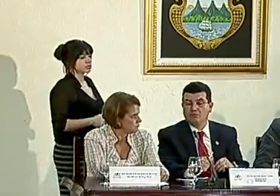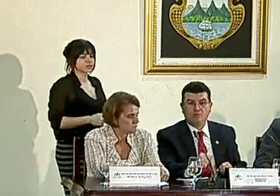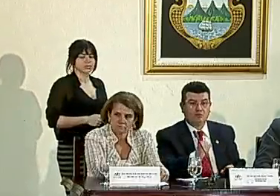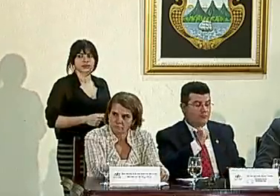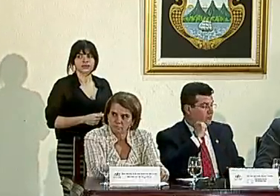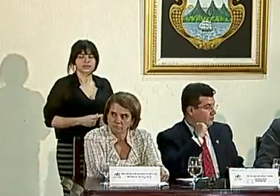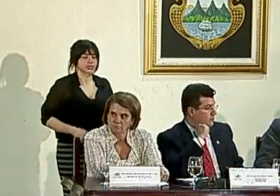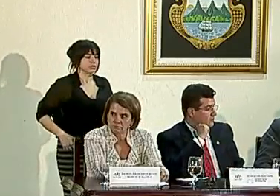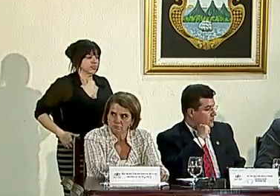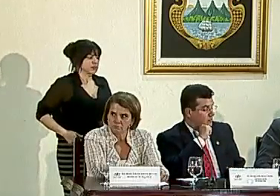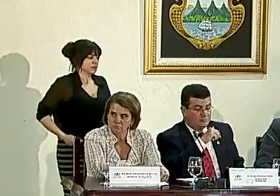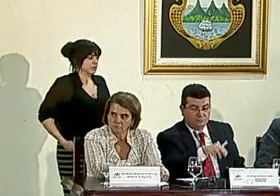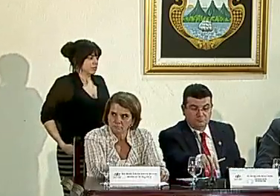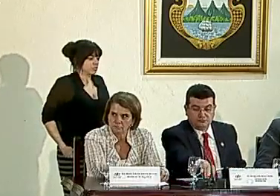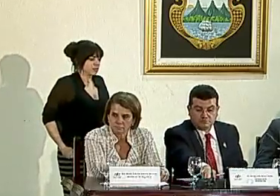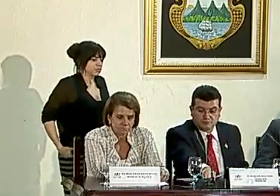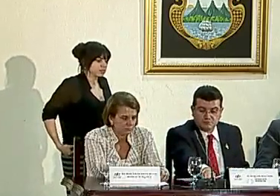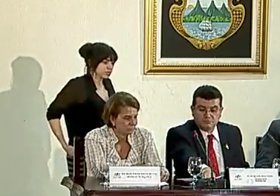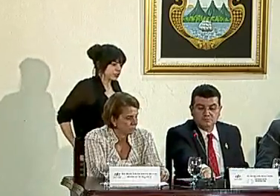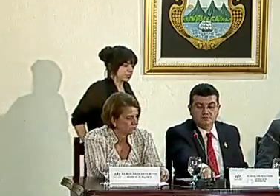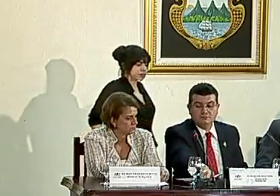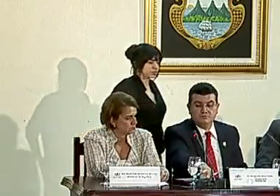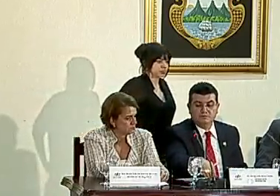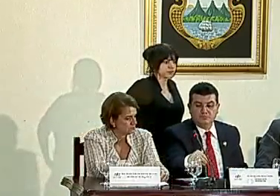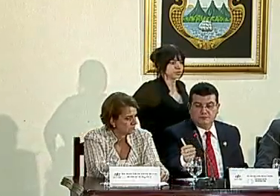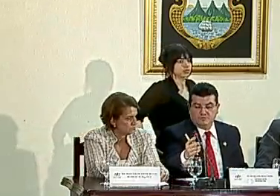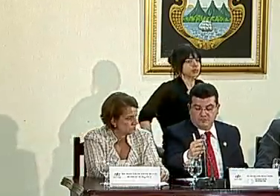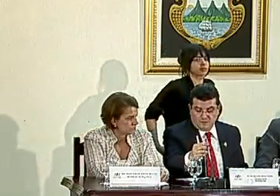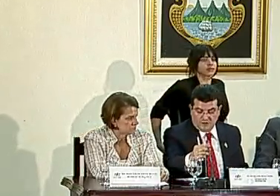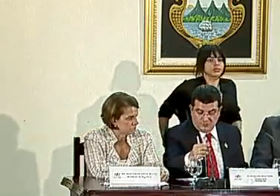con don Sergio.